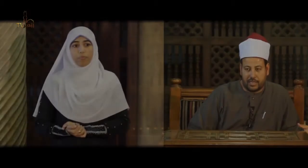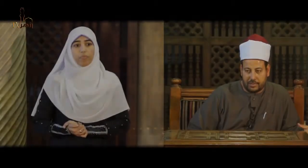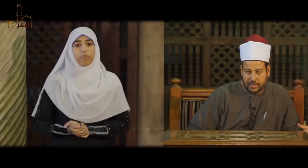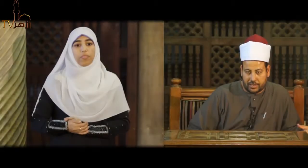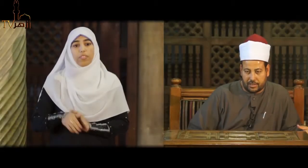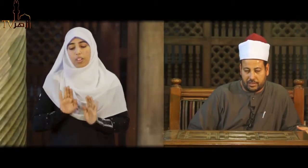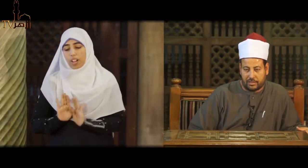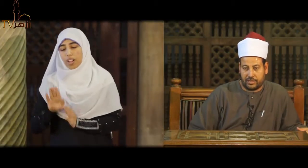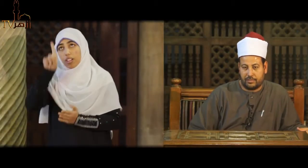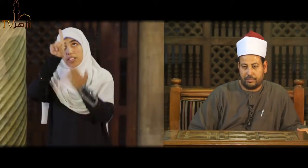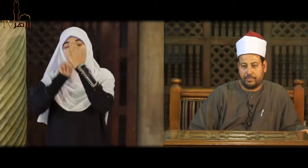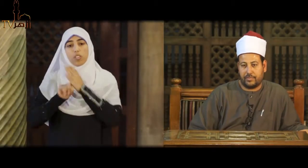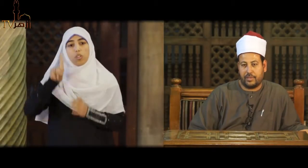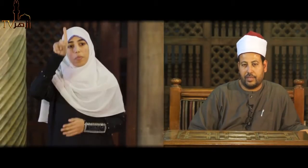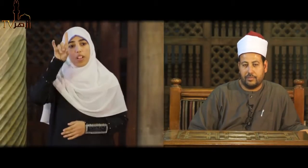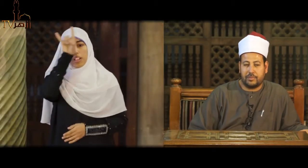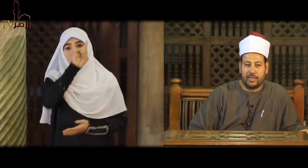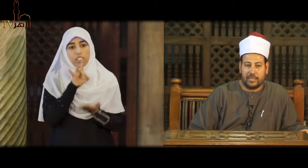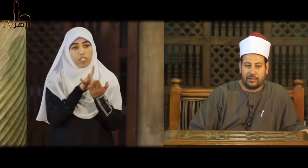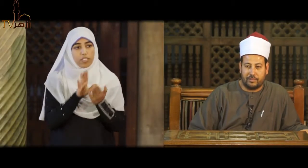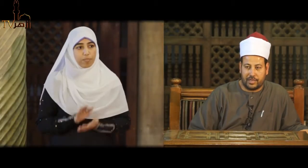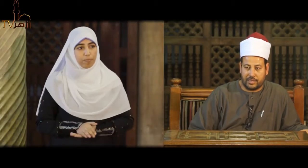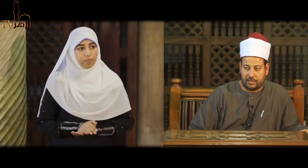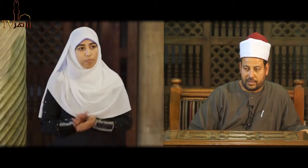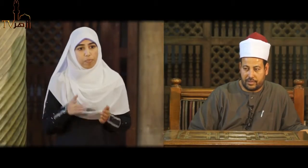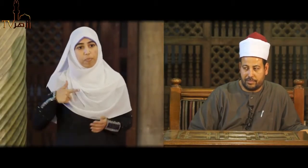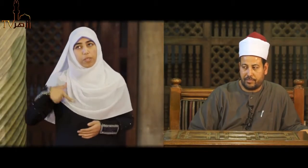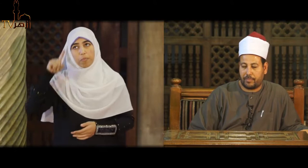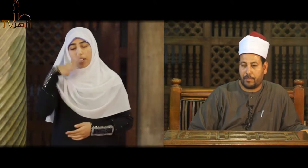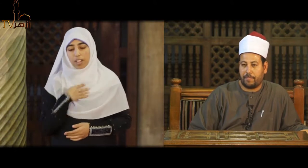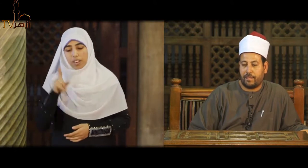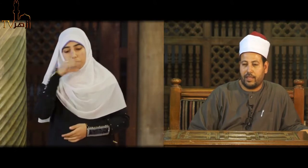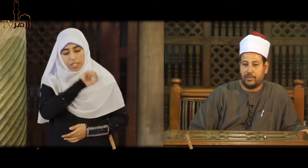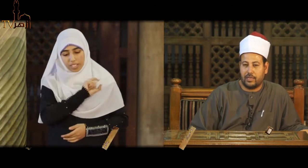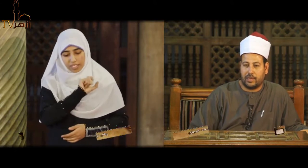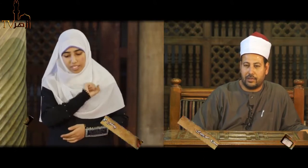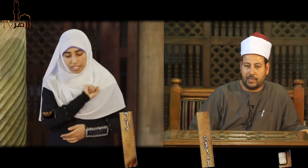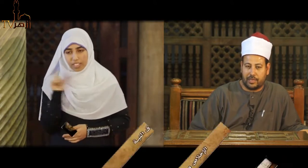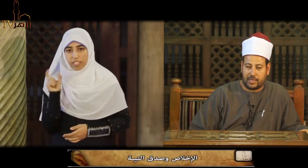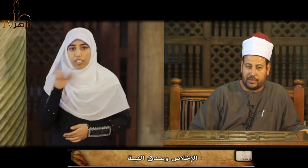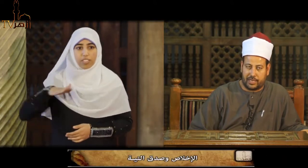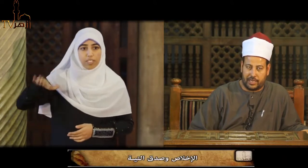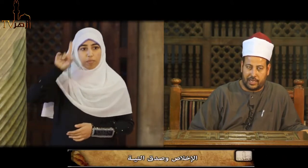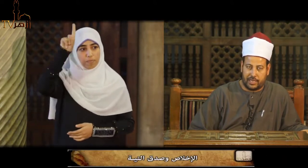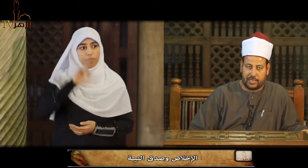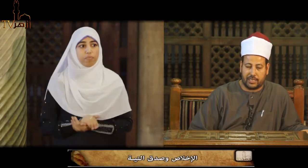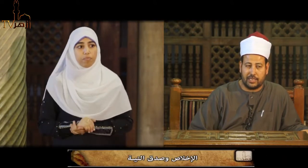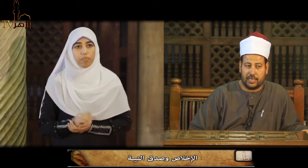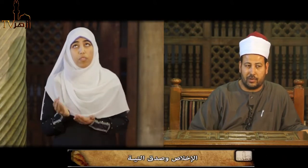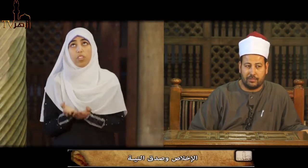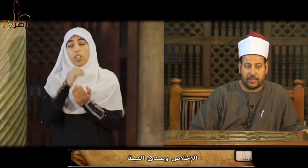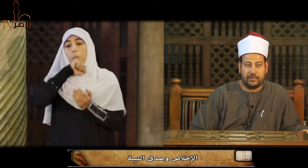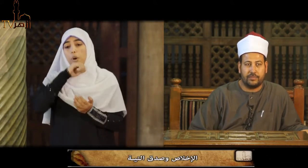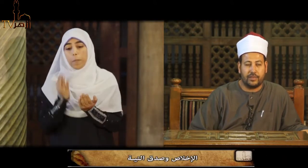أعوذ بالله من الشيطان الرجيم. بسم الله الرحمن الرحيم، وصلى الله تبارك وتعالى على